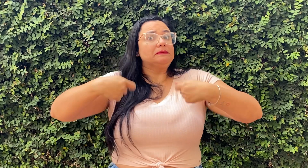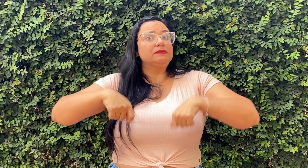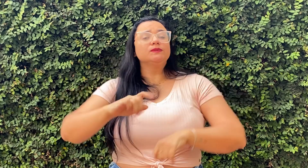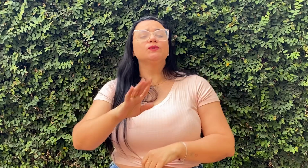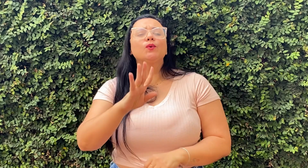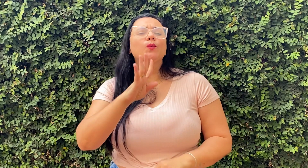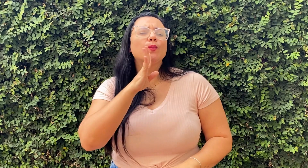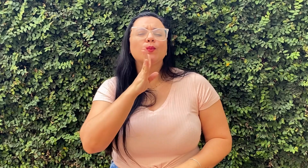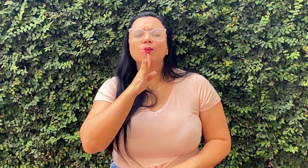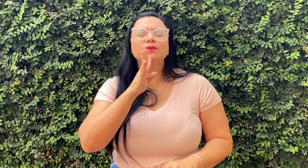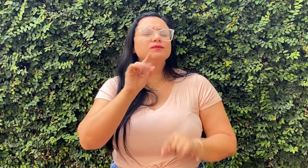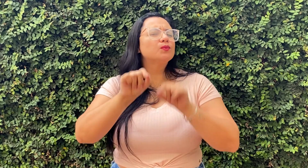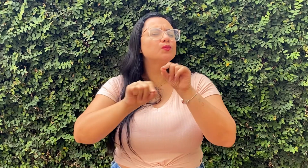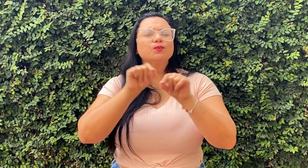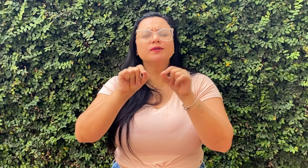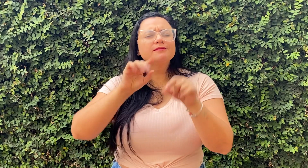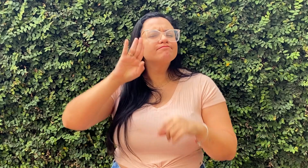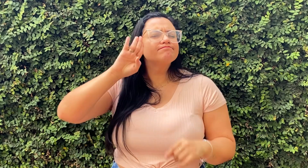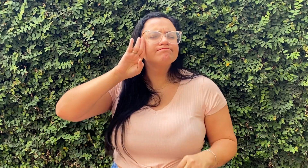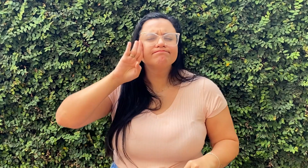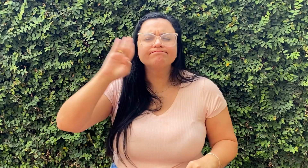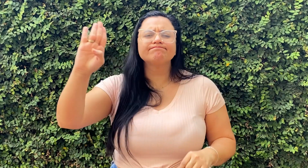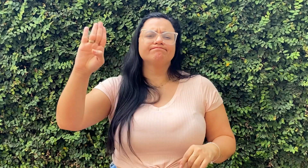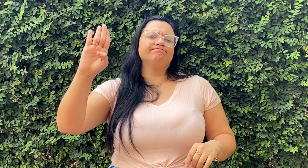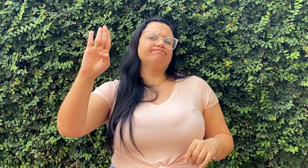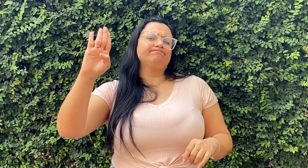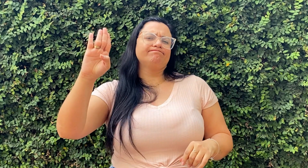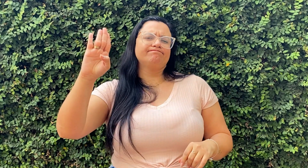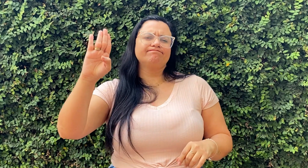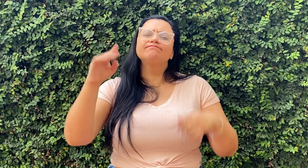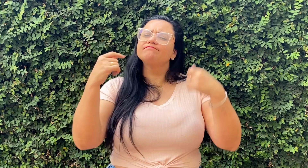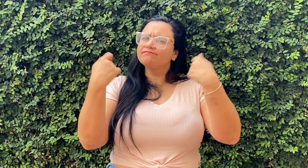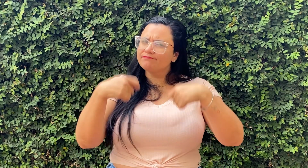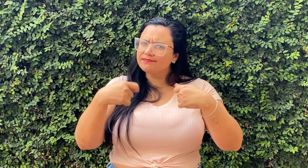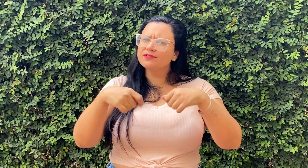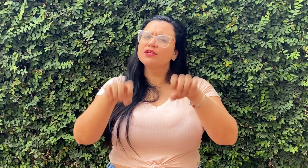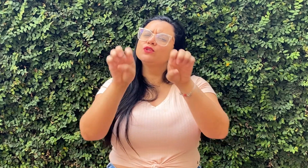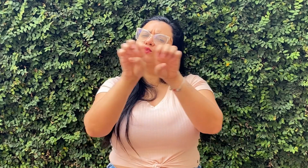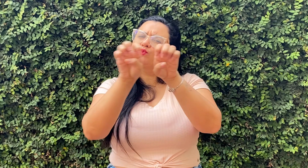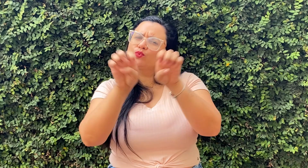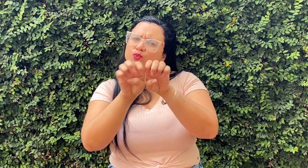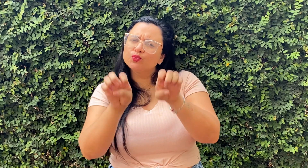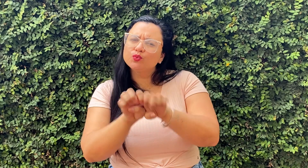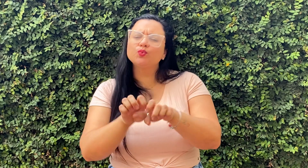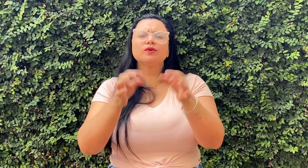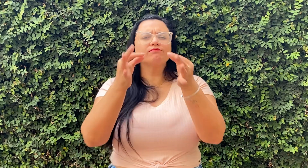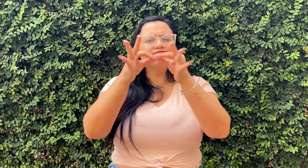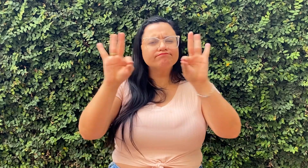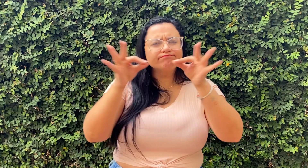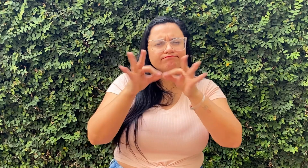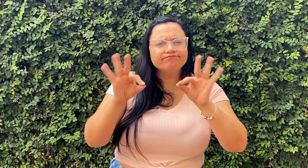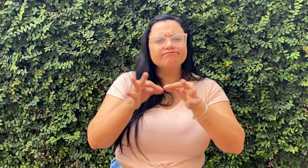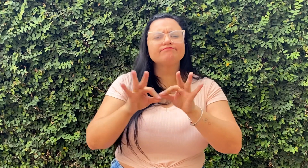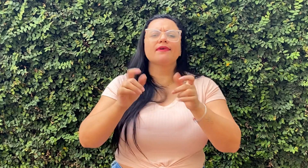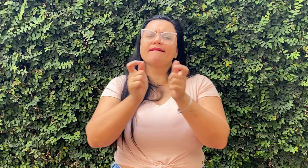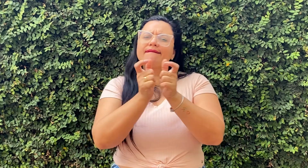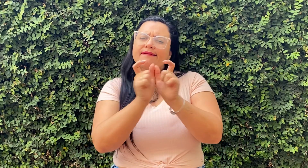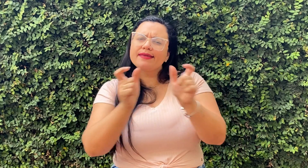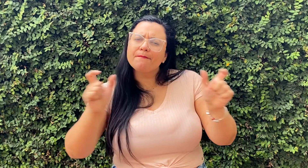é necessário que você conheça principalmente as estruturas, as frases, a